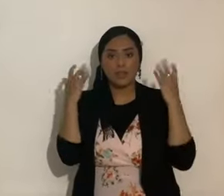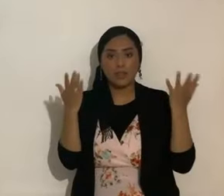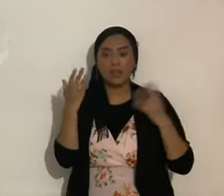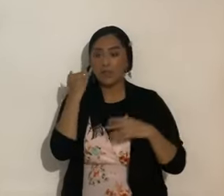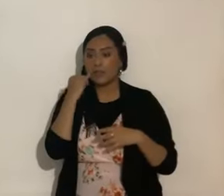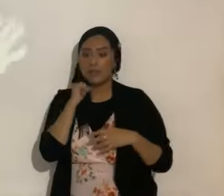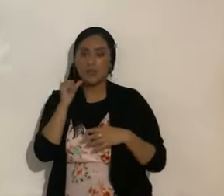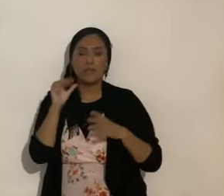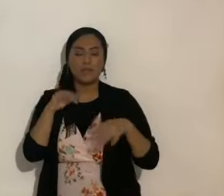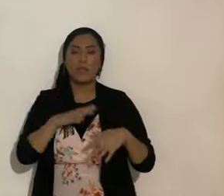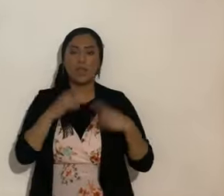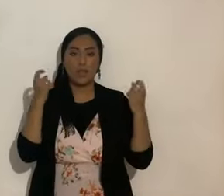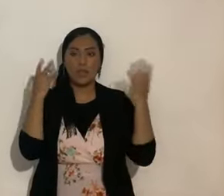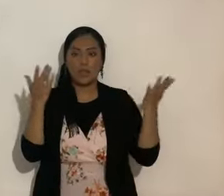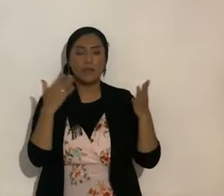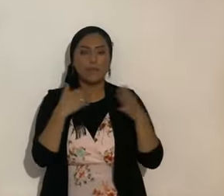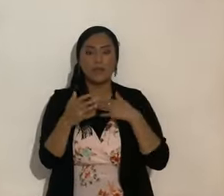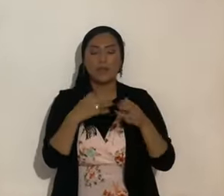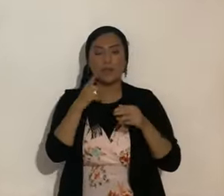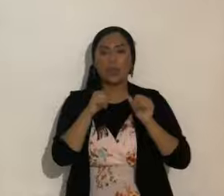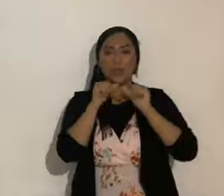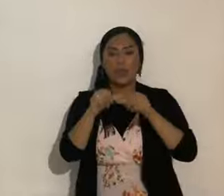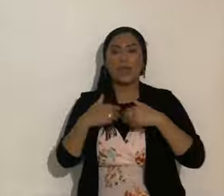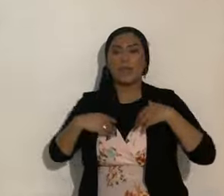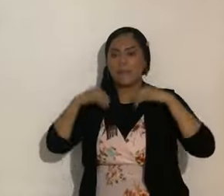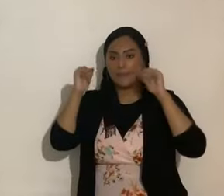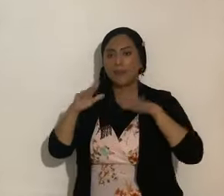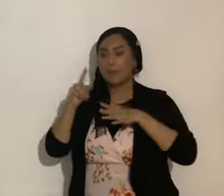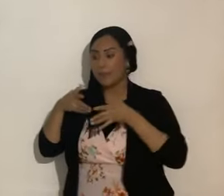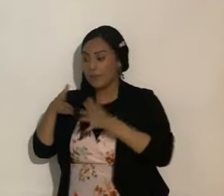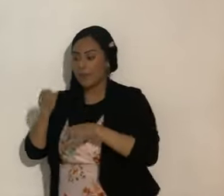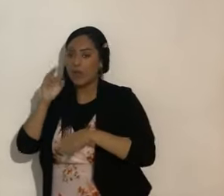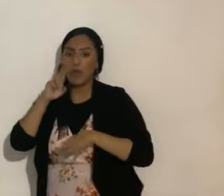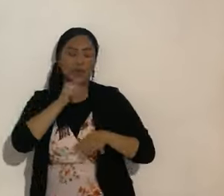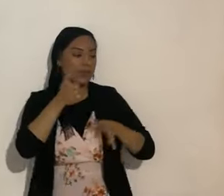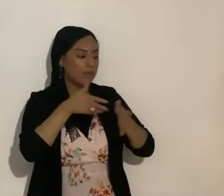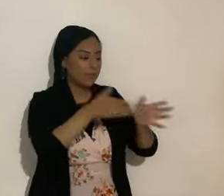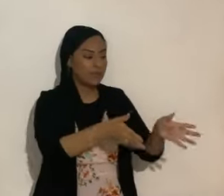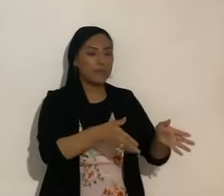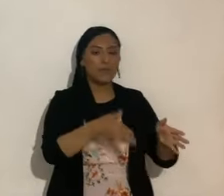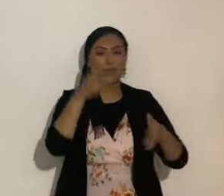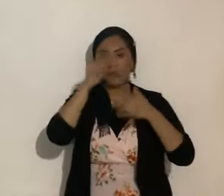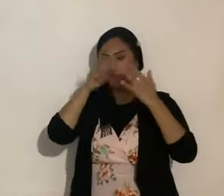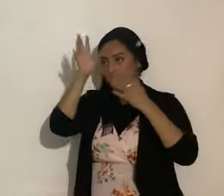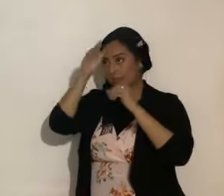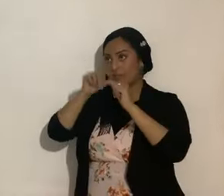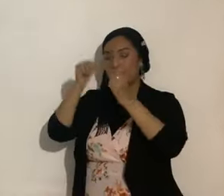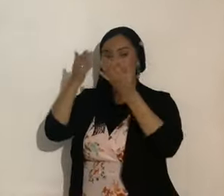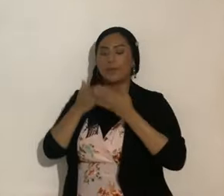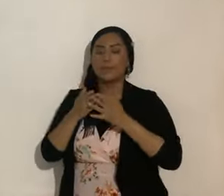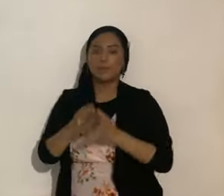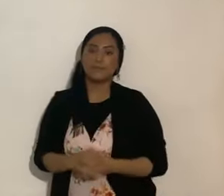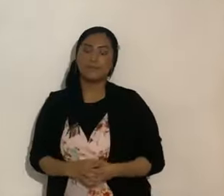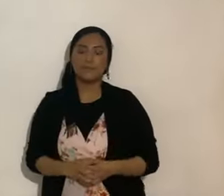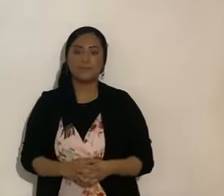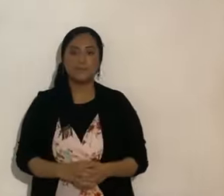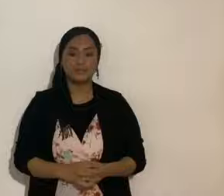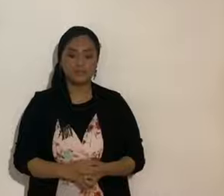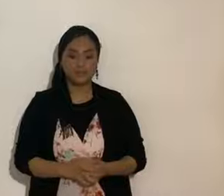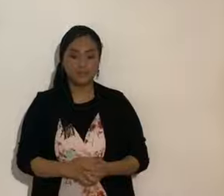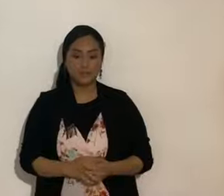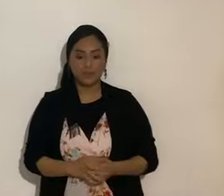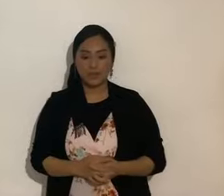si no, aleluya. De todas maneras, siempre tendrás bendición de una o de otra forma. El Eterno no deja a sus hijos y a sus hijas desamparados, ni